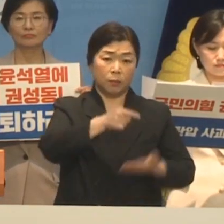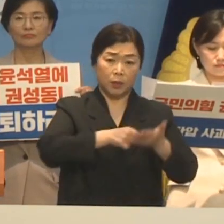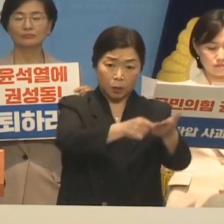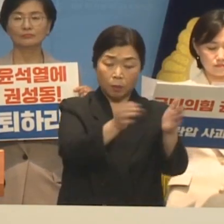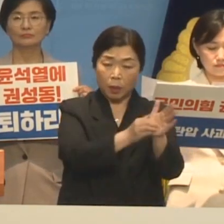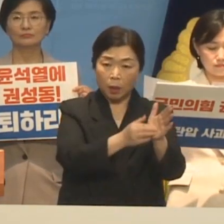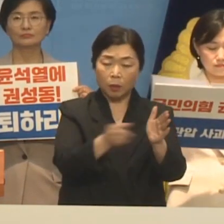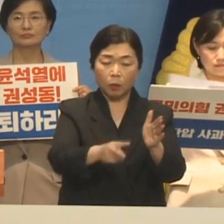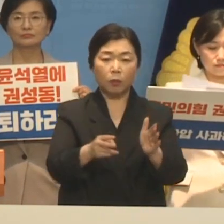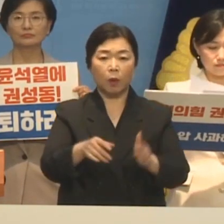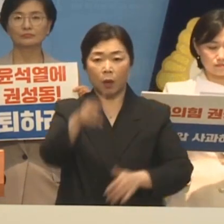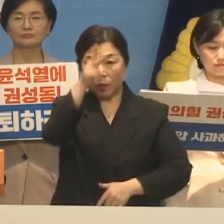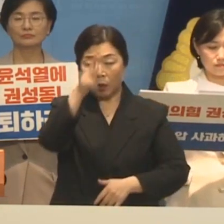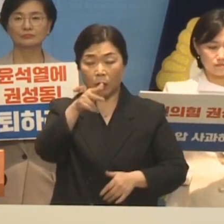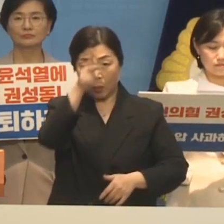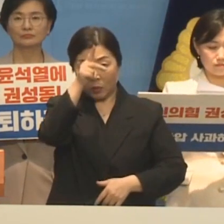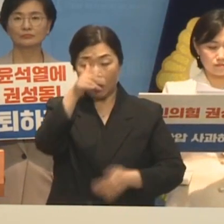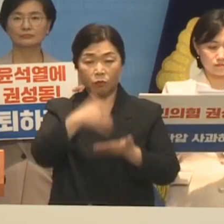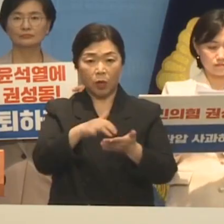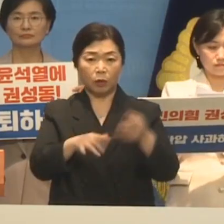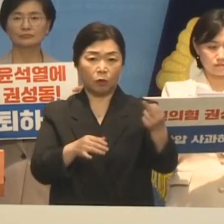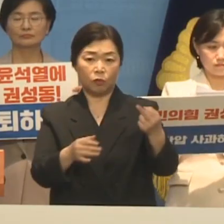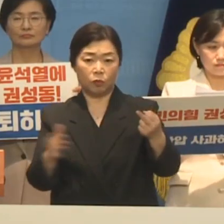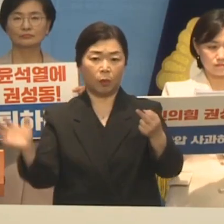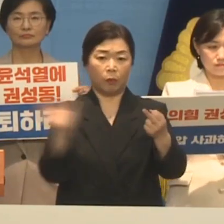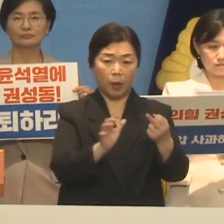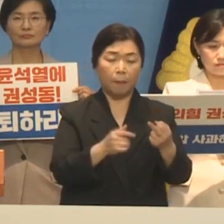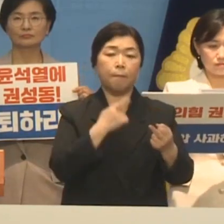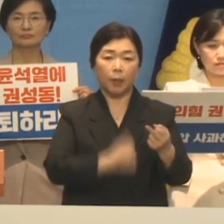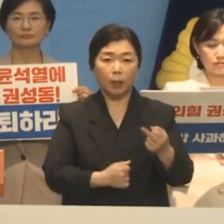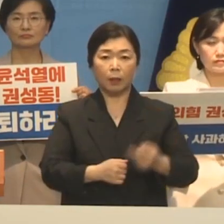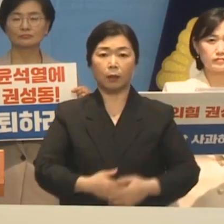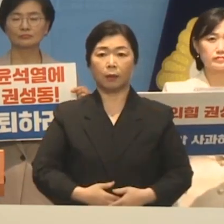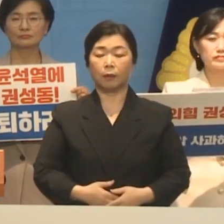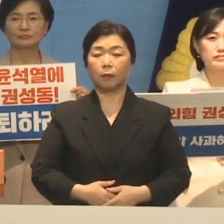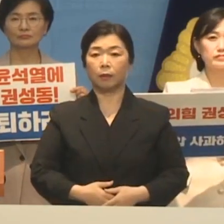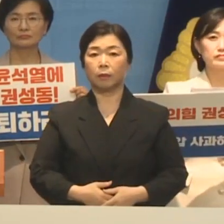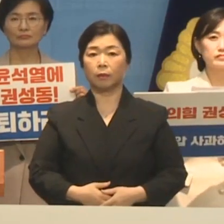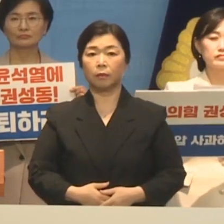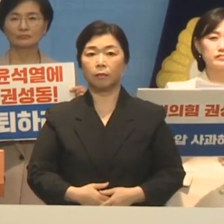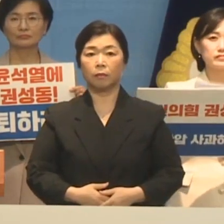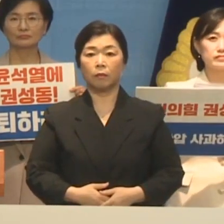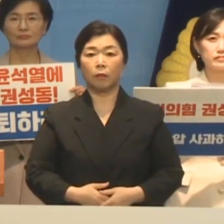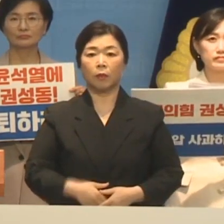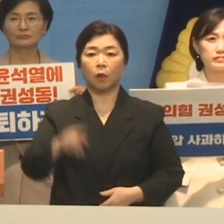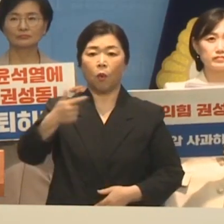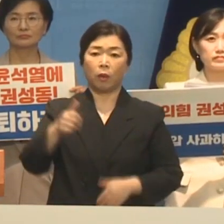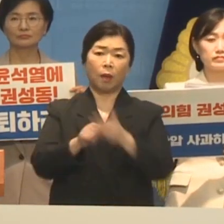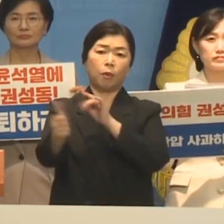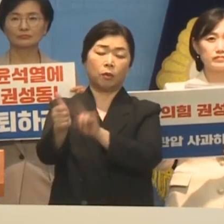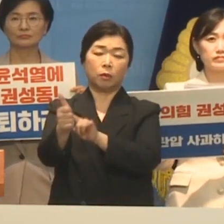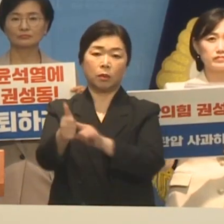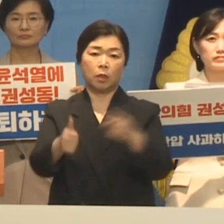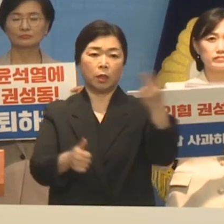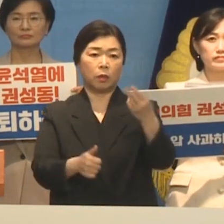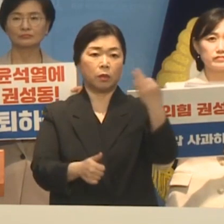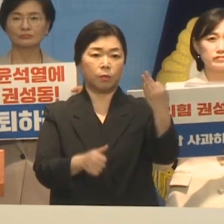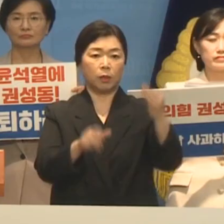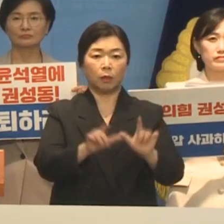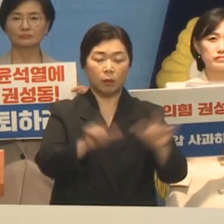당시 12명의 경찰이 현장에 출동한 사실도 있었습니다. 권성동 원내대표는